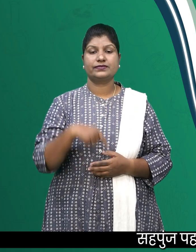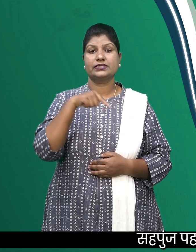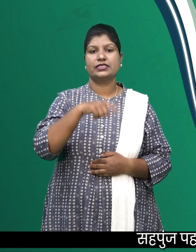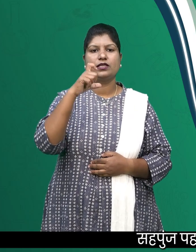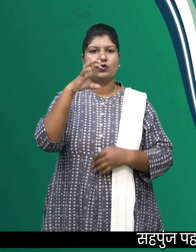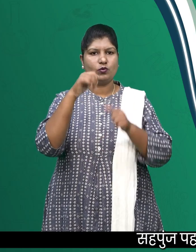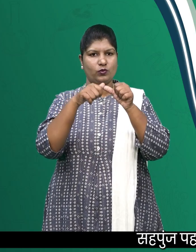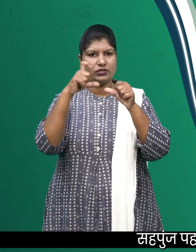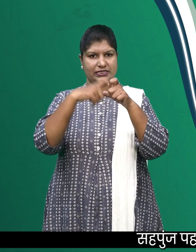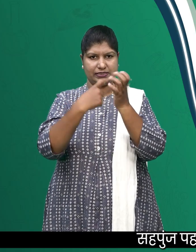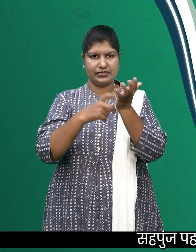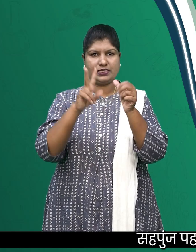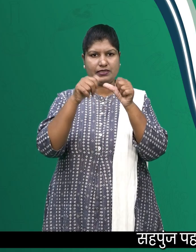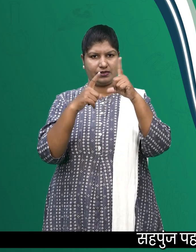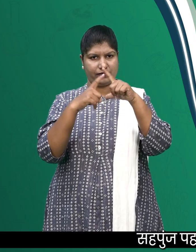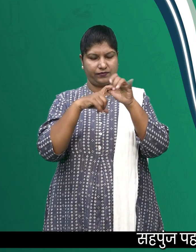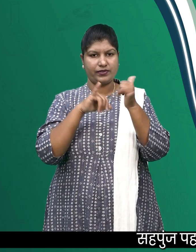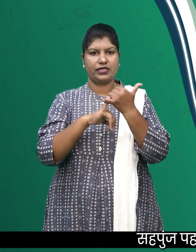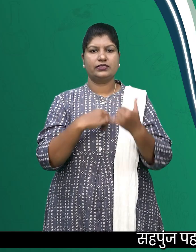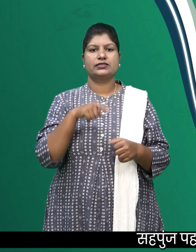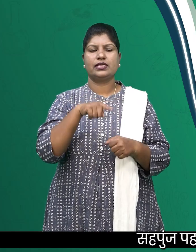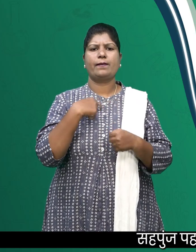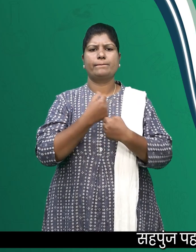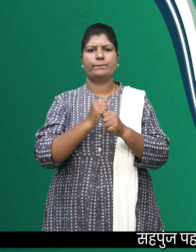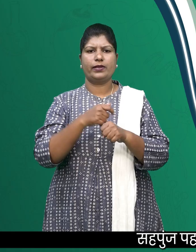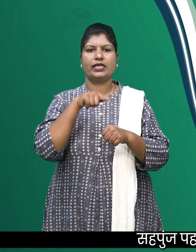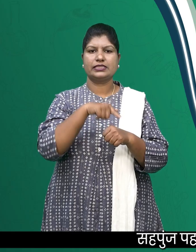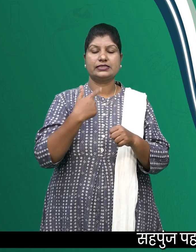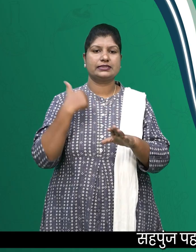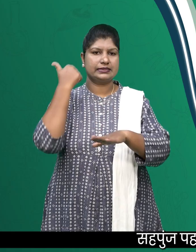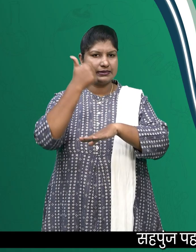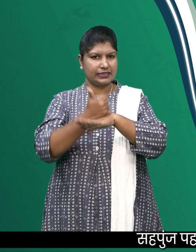सहपुंज पहले जीवित तंत्रों में स्थापित हो गए,